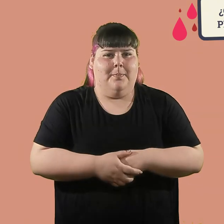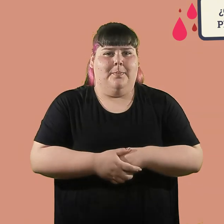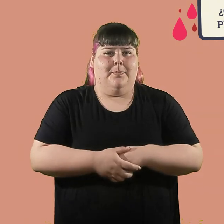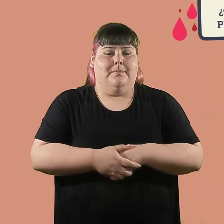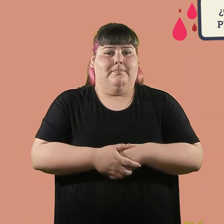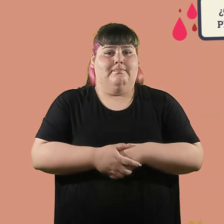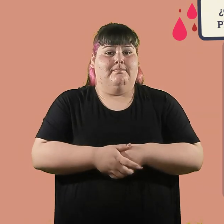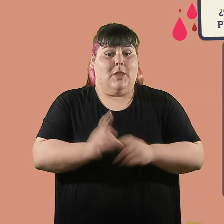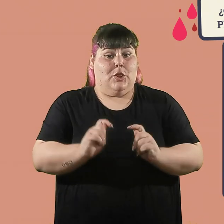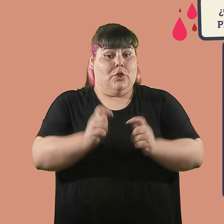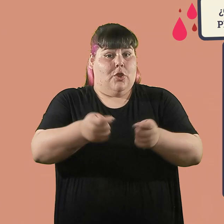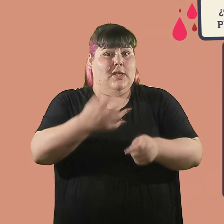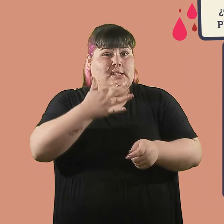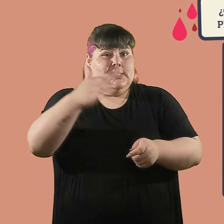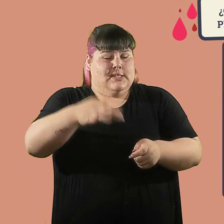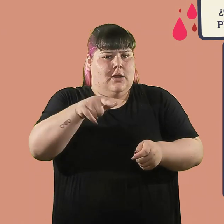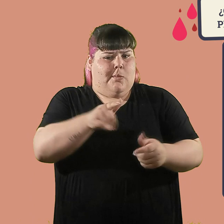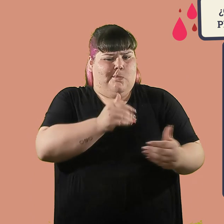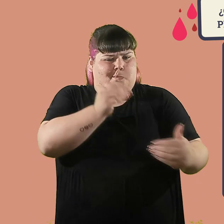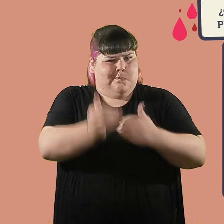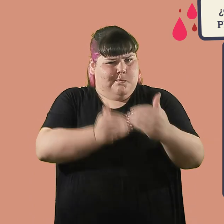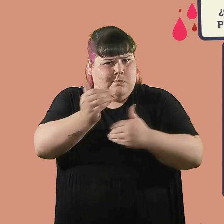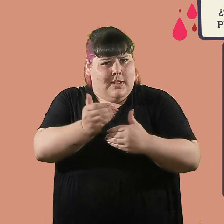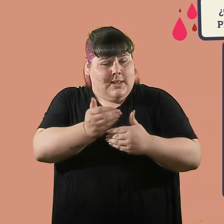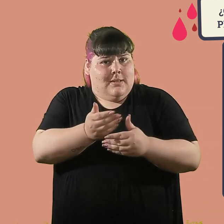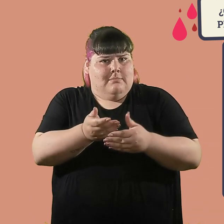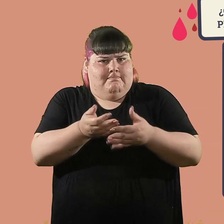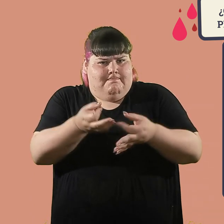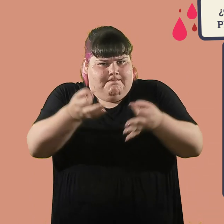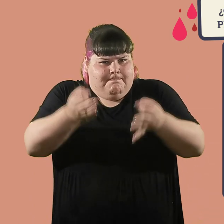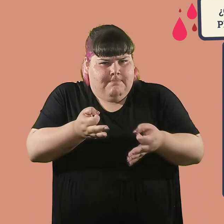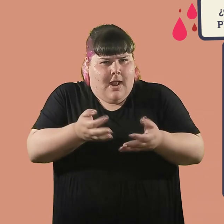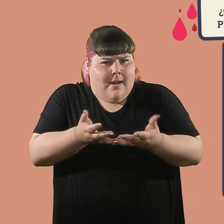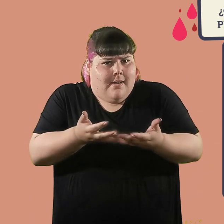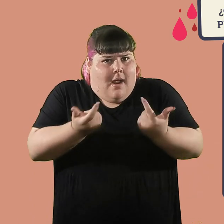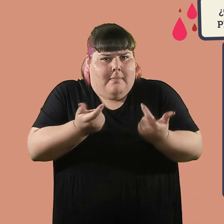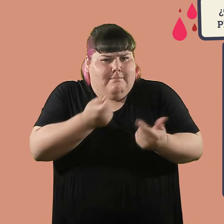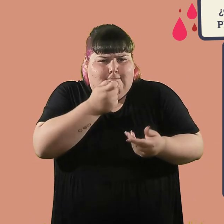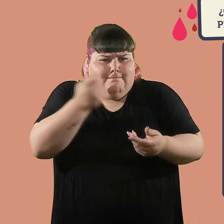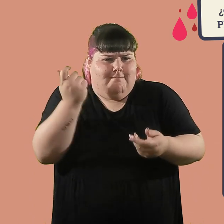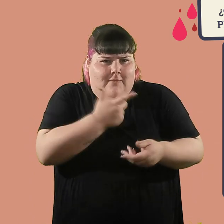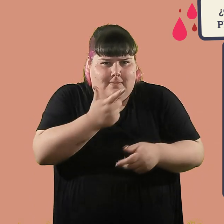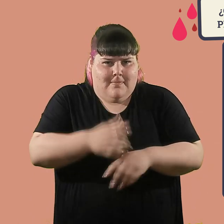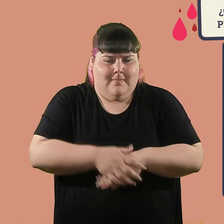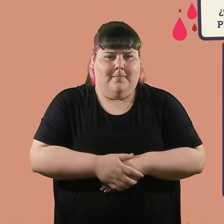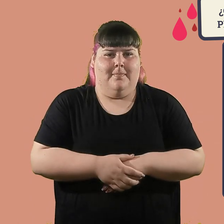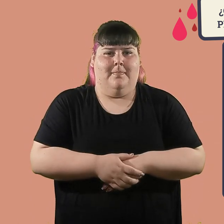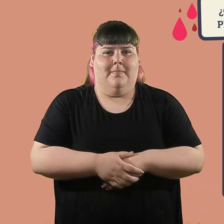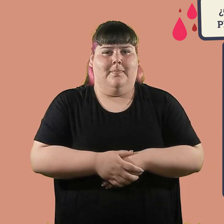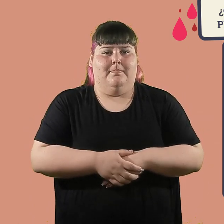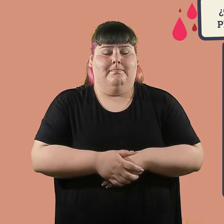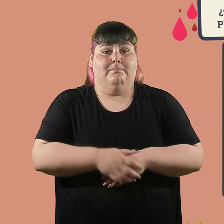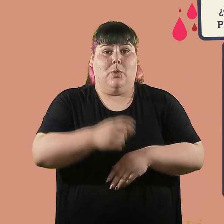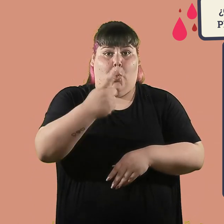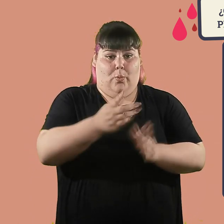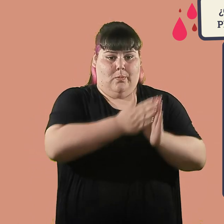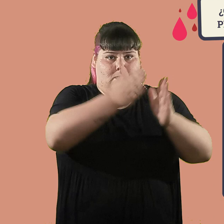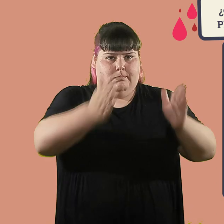La donación de sangre es un proceso seguro, rápido y sencillo. 1.